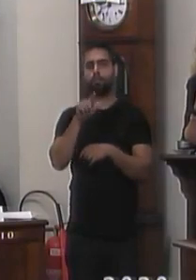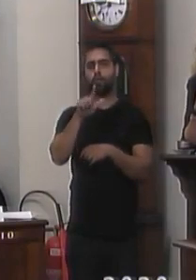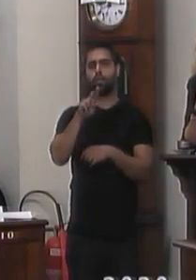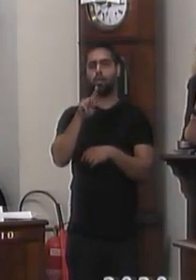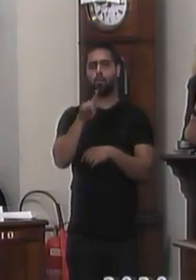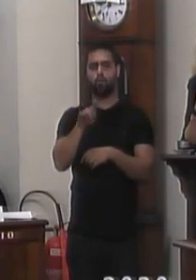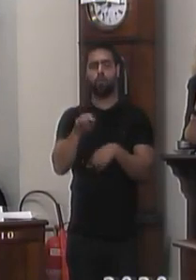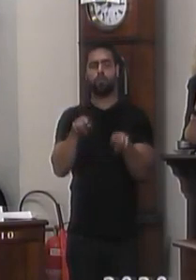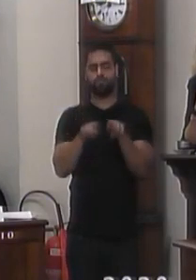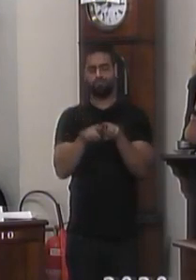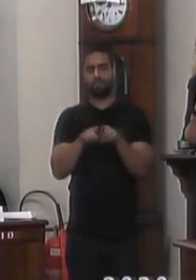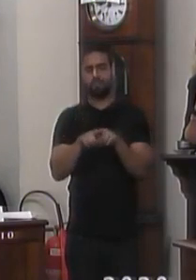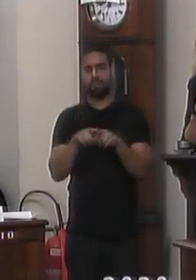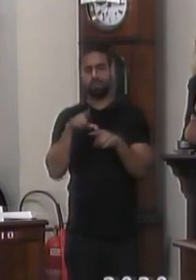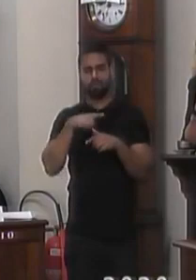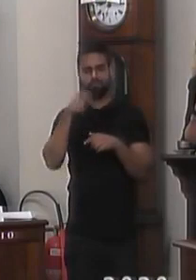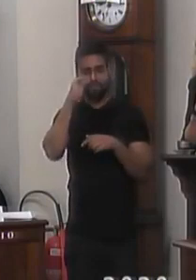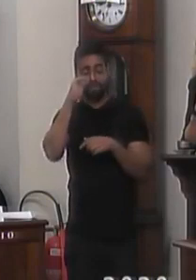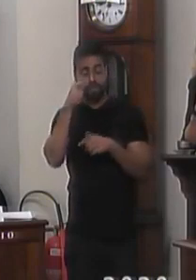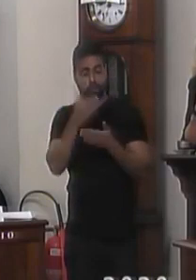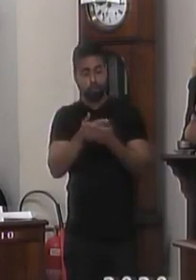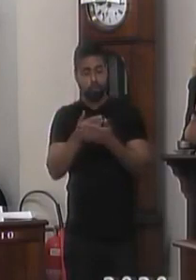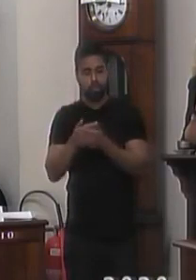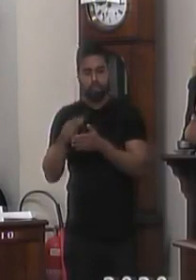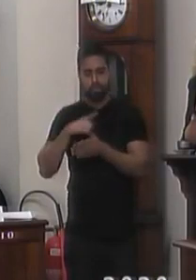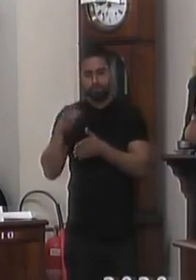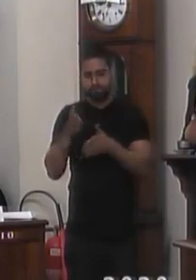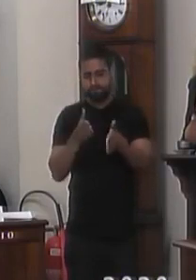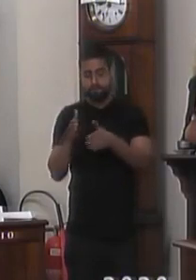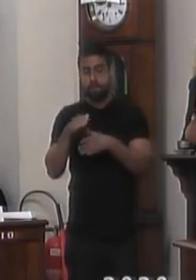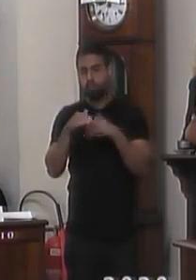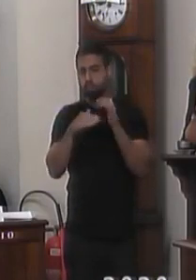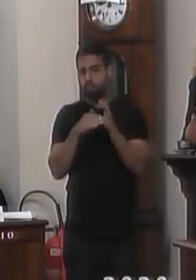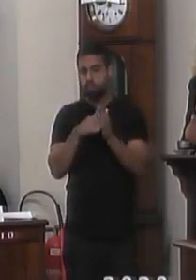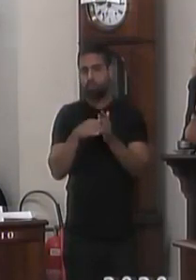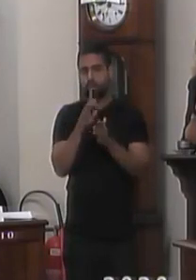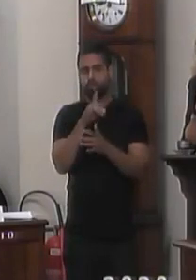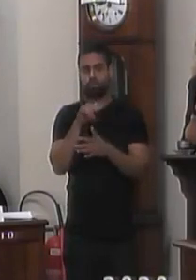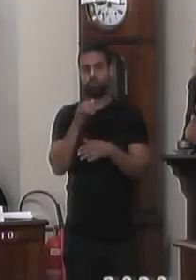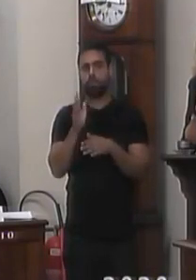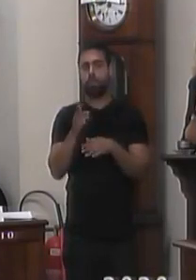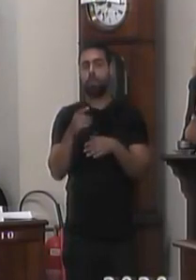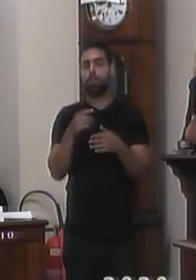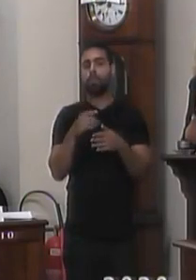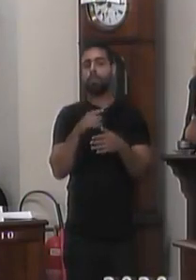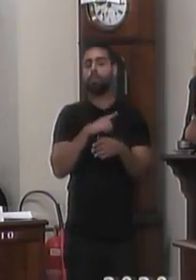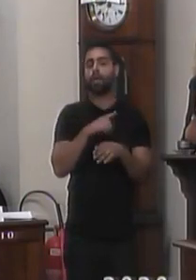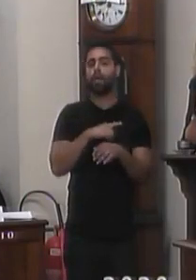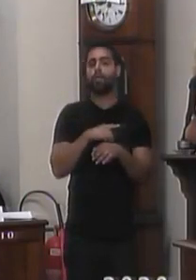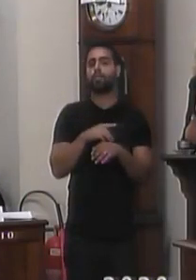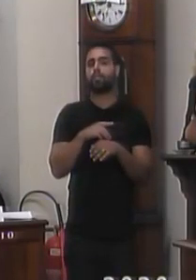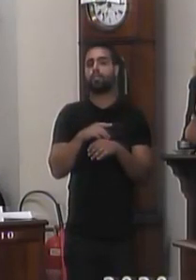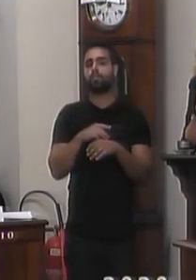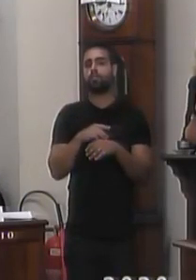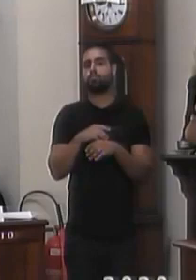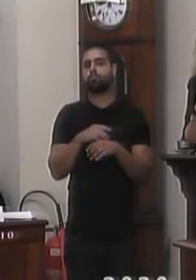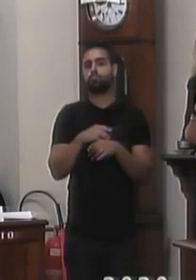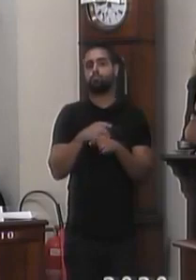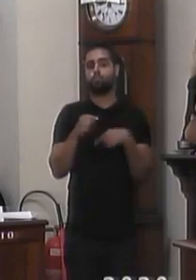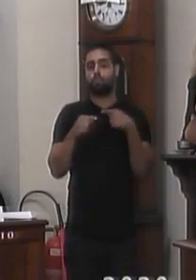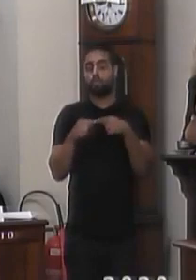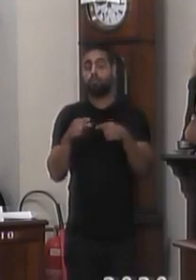A gente tem seguido todas as datas, né, a gente tem datas para cumprir, nós temos